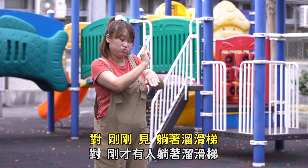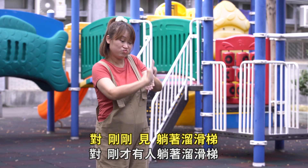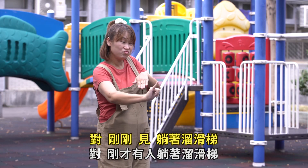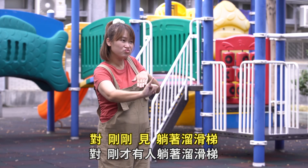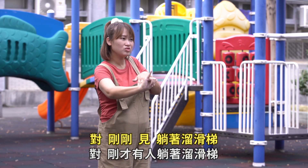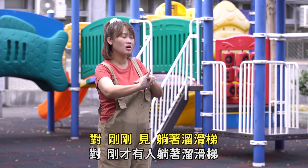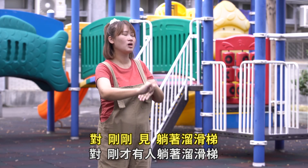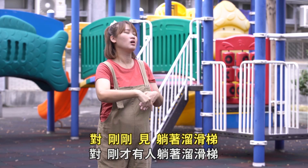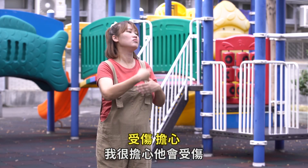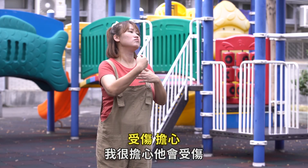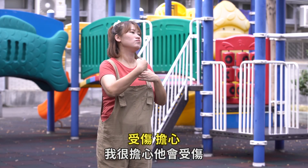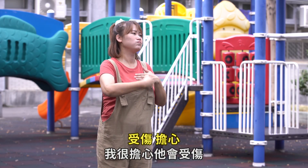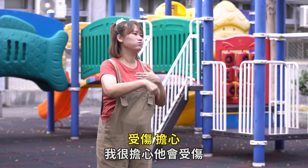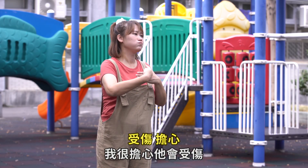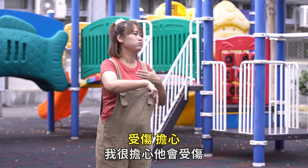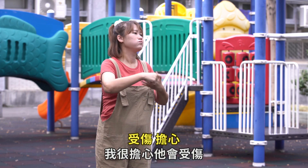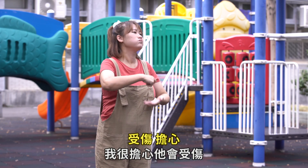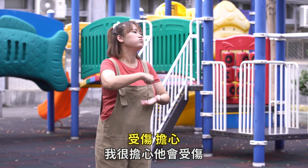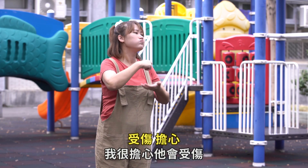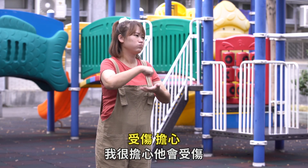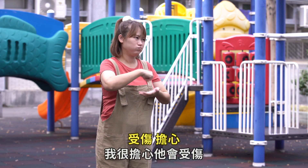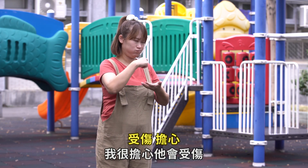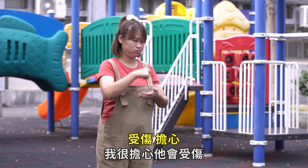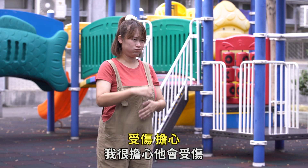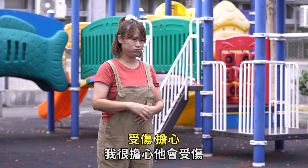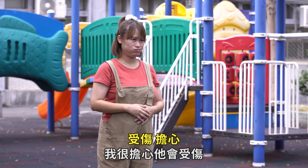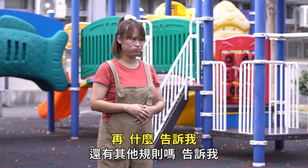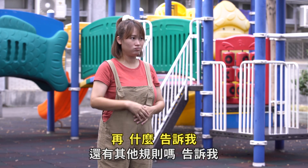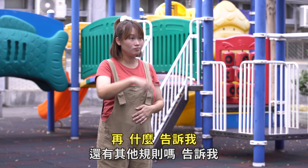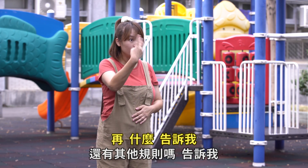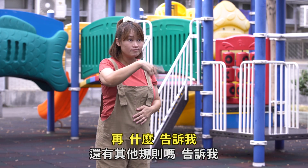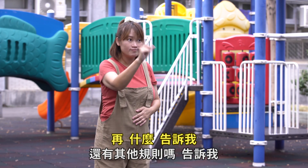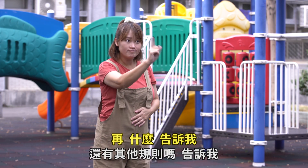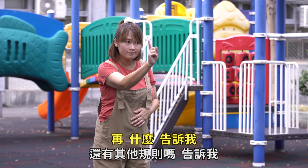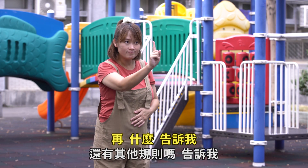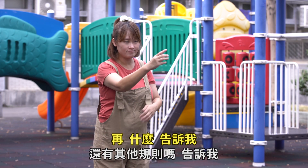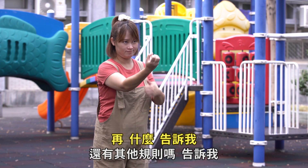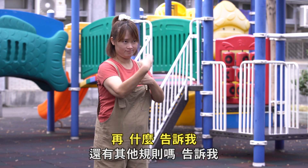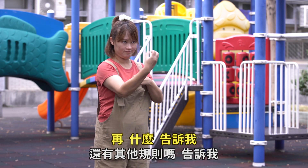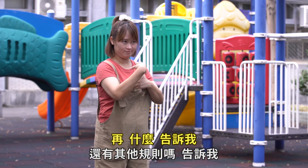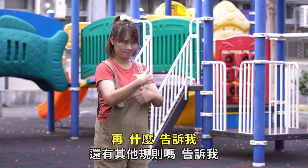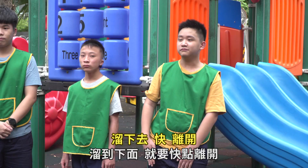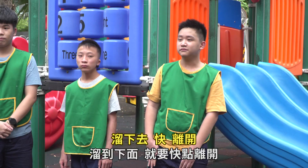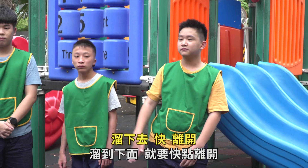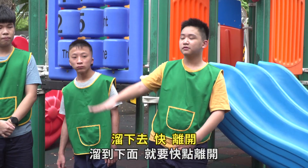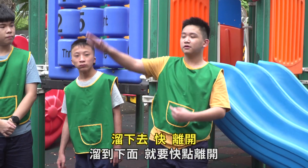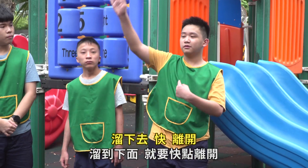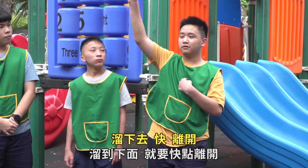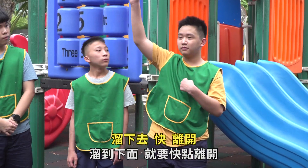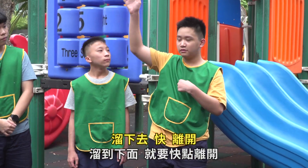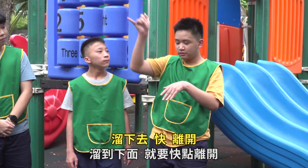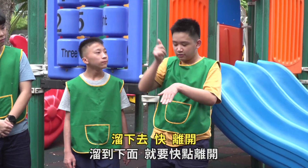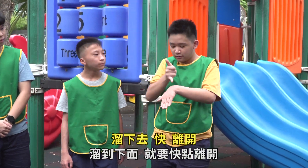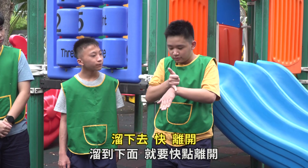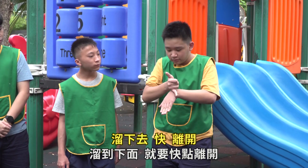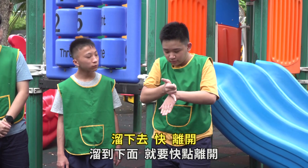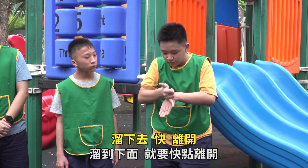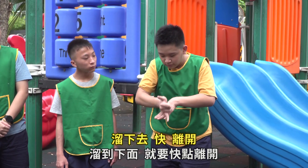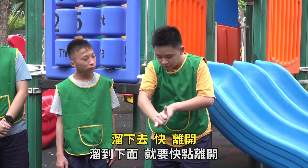滑梯，我很担心他会受伤。还有其他规则吗？告诉我。 哦，溜到